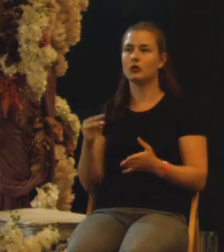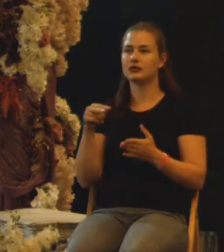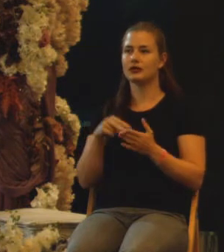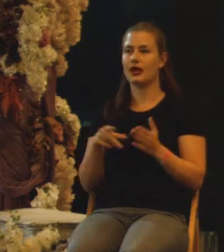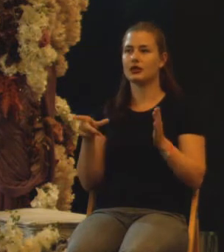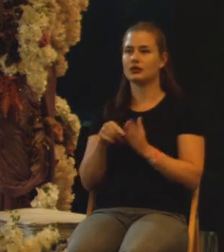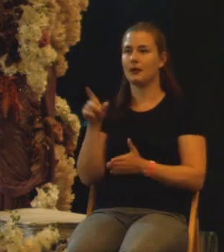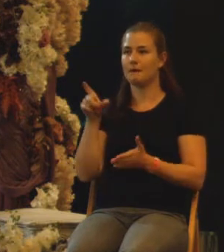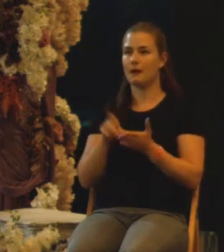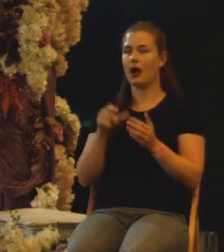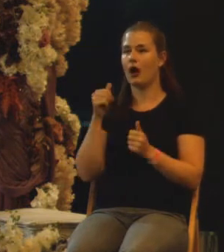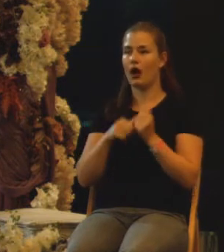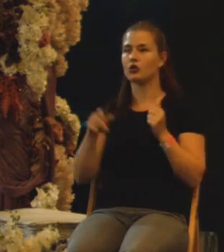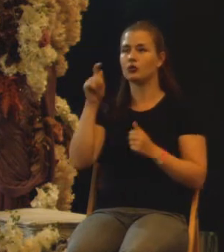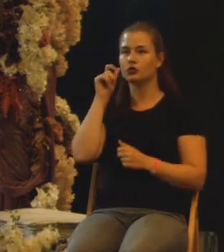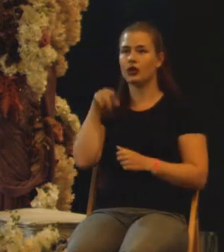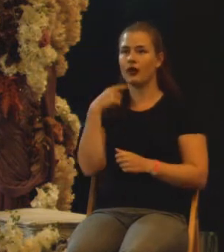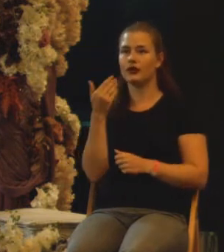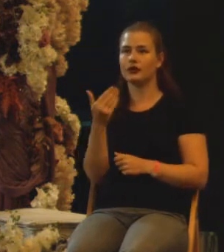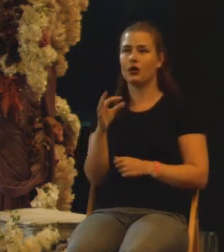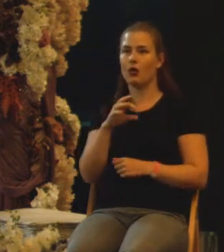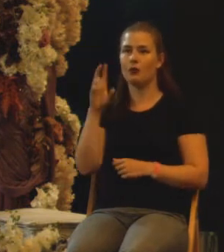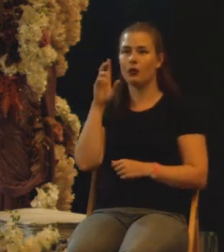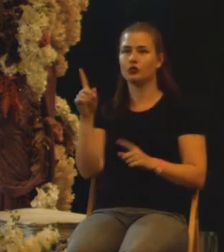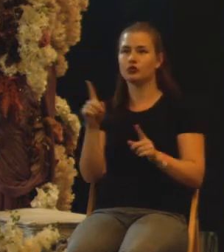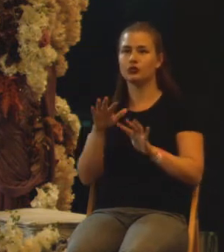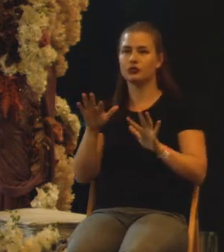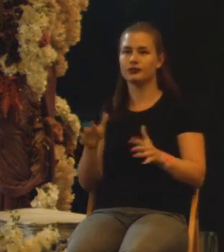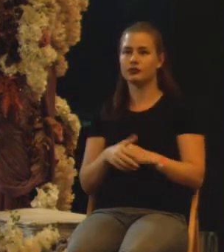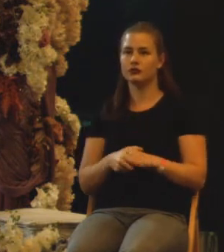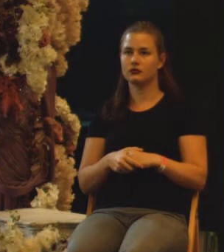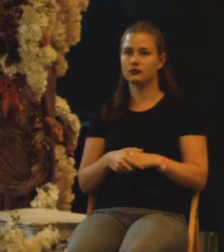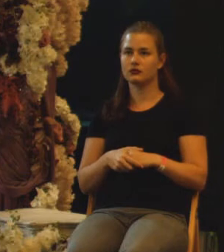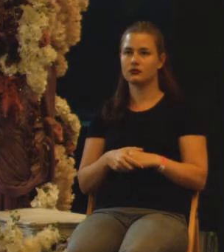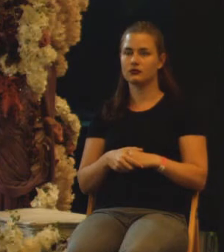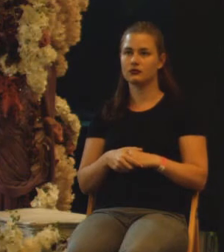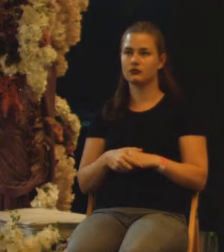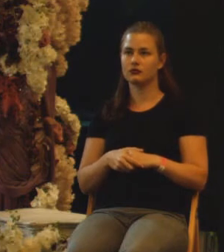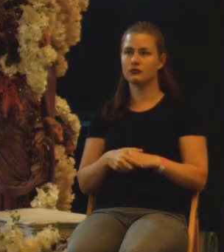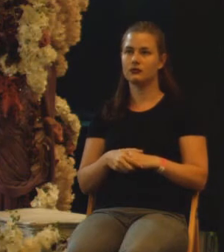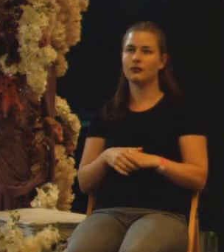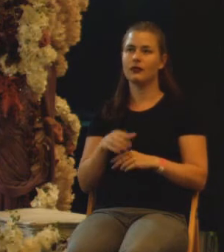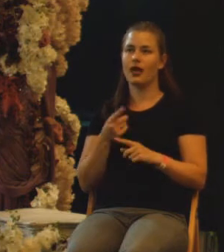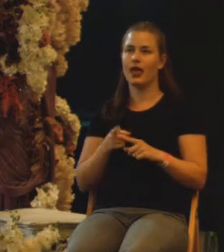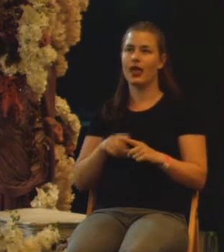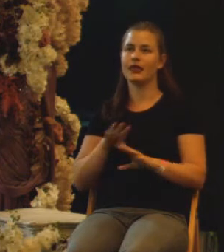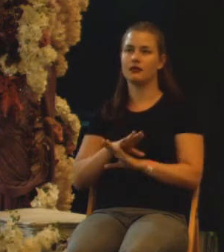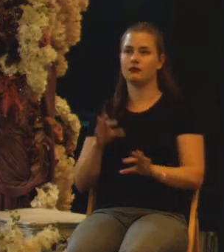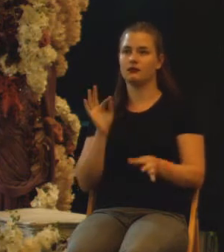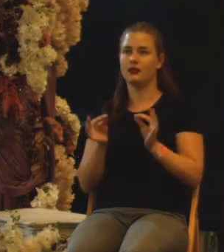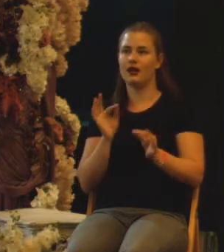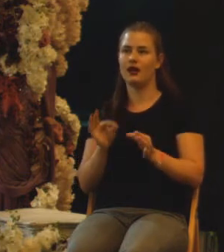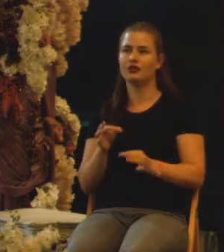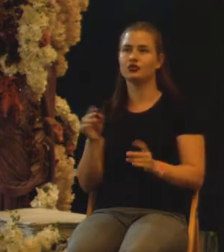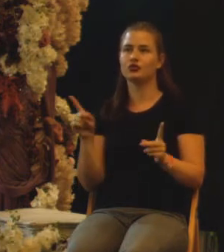бокалом, каждый мужчина говорит тебе: «О, Боже, что случилось?» Ну, потому что это ненормально,